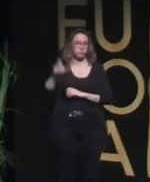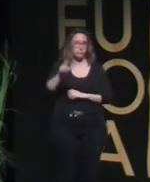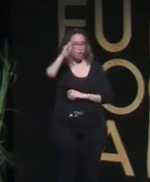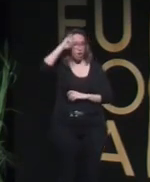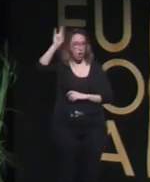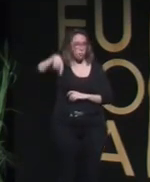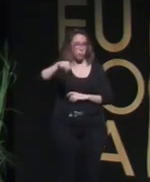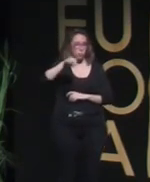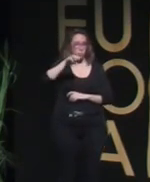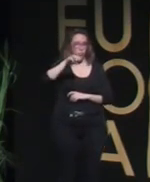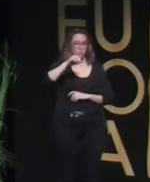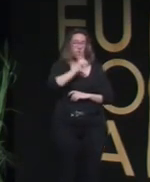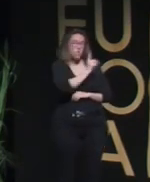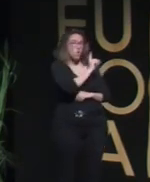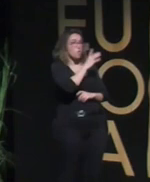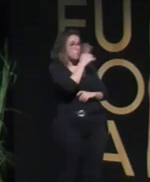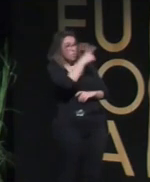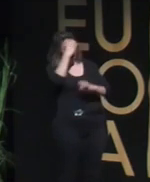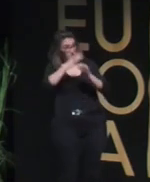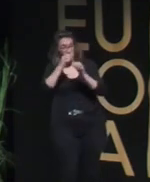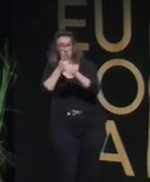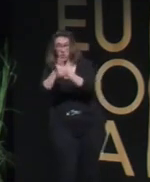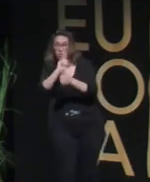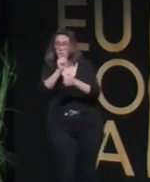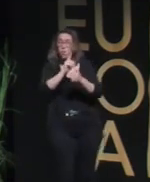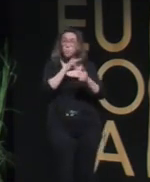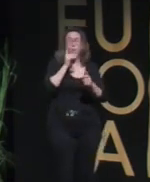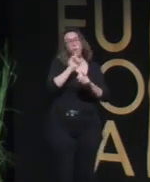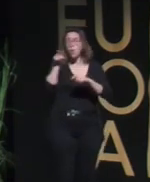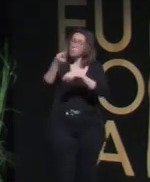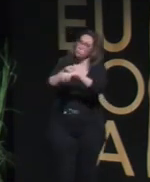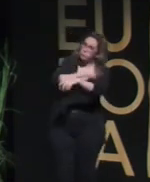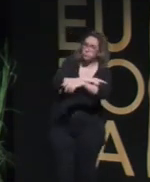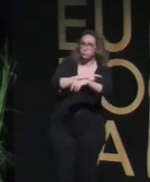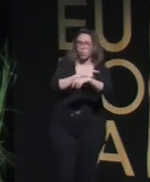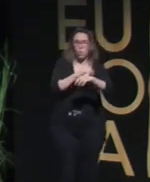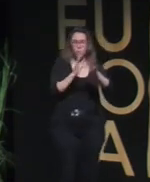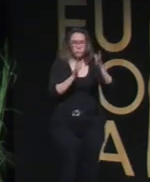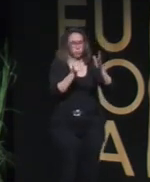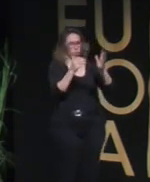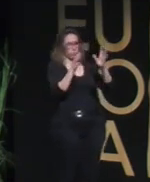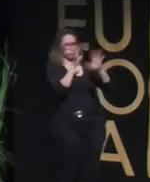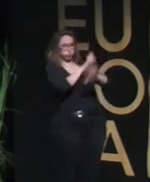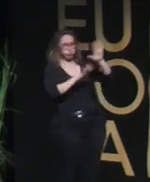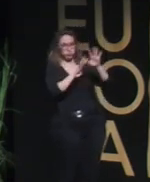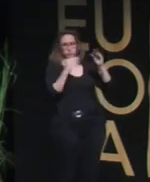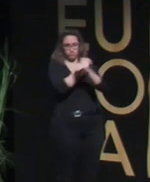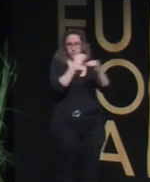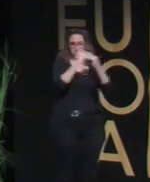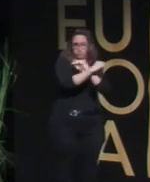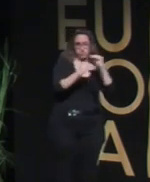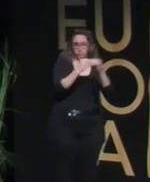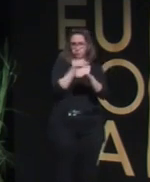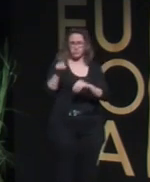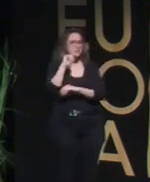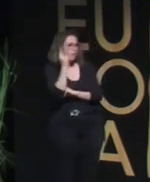nadie le hace caso por lo que dice, y tú dices, ah, es verdad, pues Putin, bueno, pero también se pasa, por... hostia, ponte de acuerdo. No, es parte de la contraria en lo que tú estés hablando. O sea, si